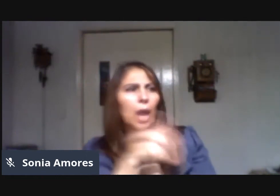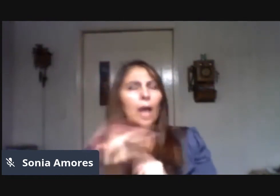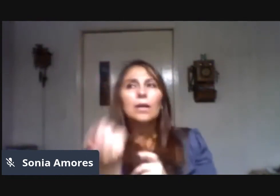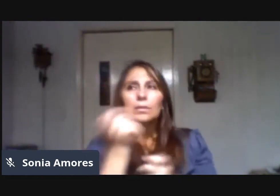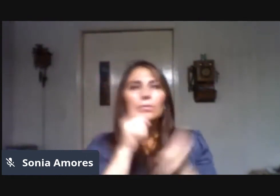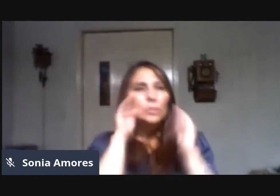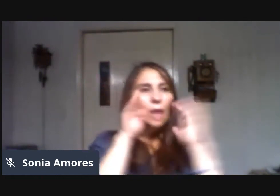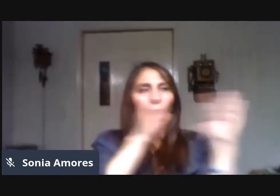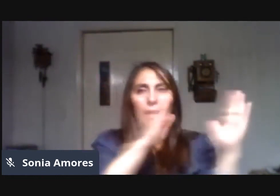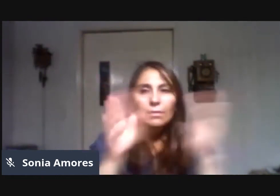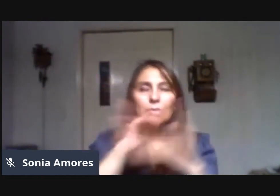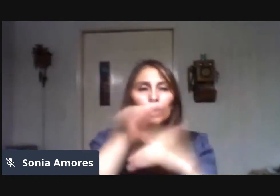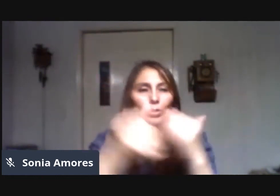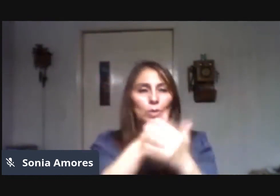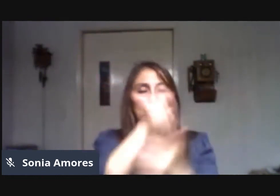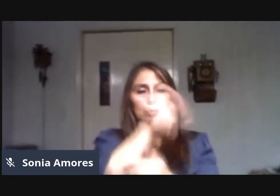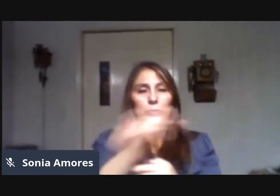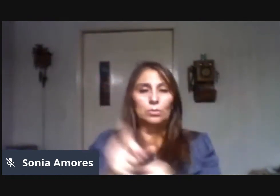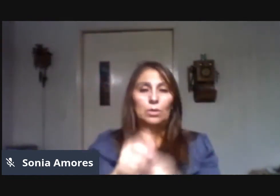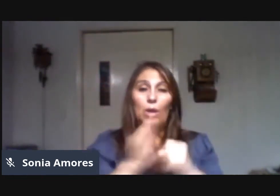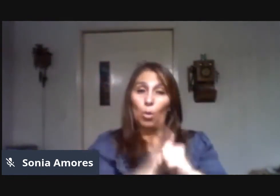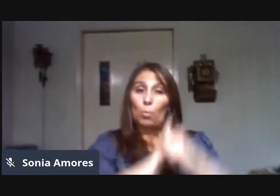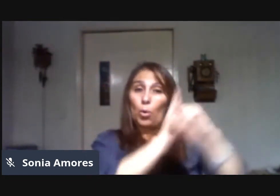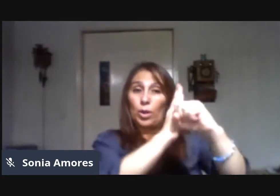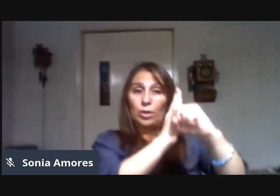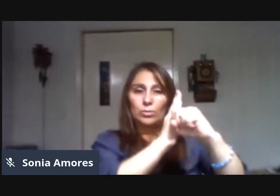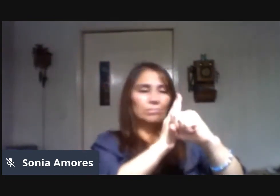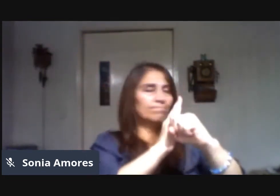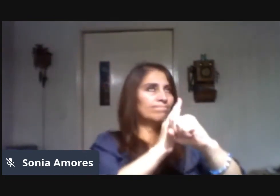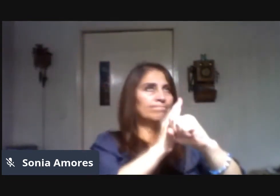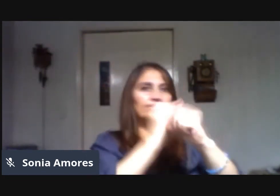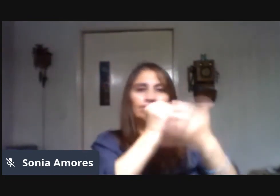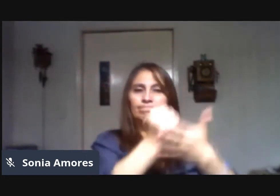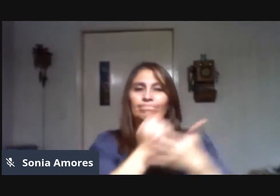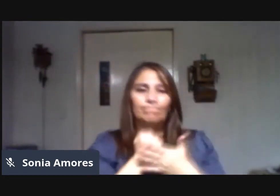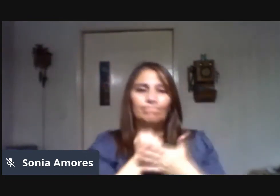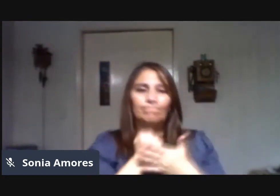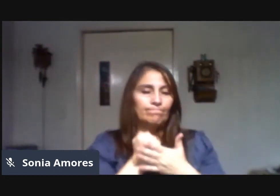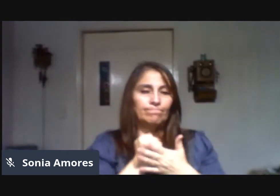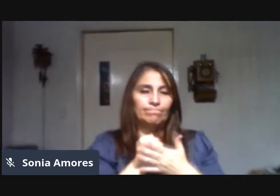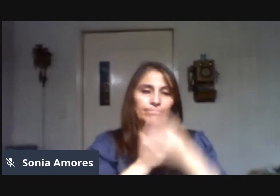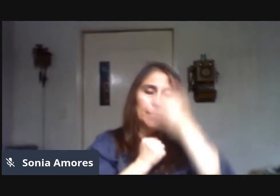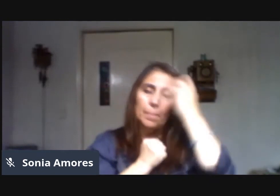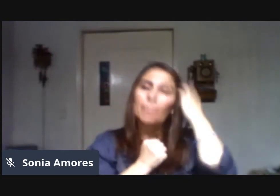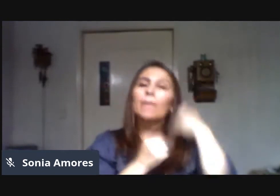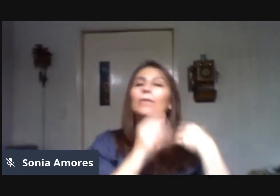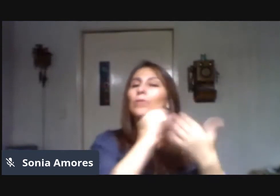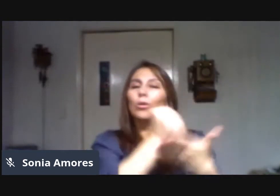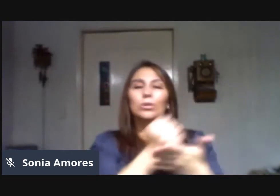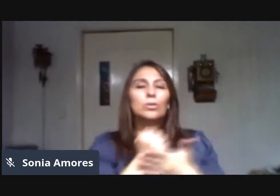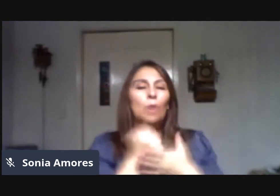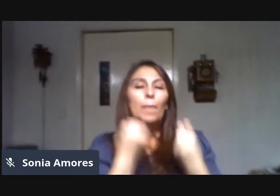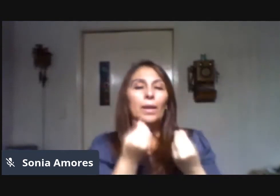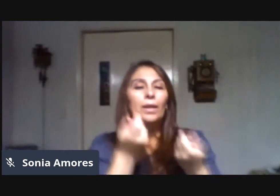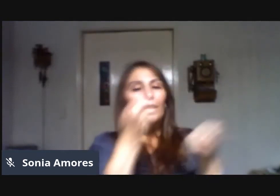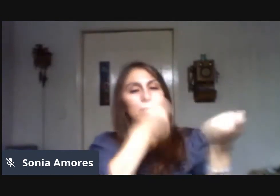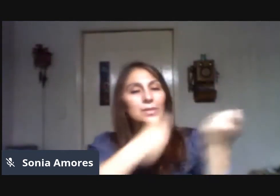Los bloqueos no nos han ayudado también para poder lograr la entrega a los alimentos que hemos